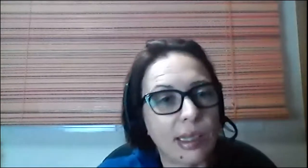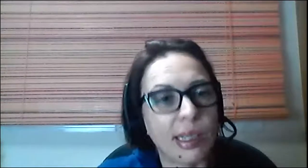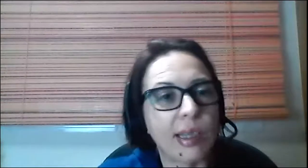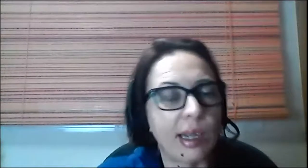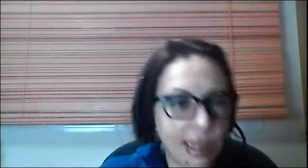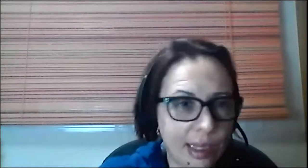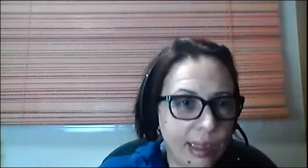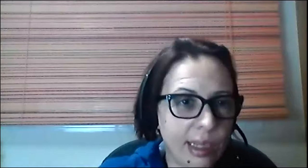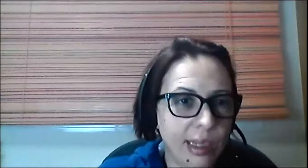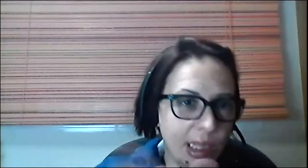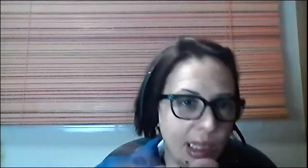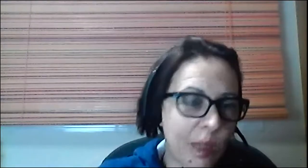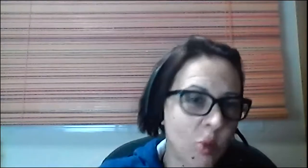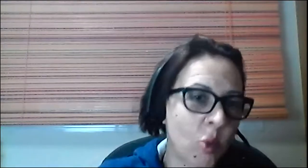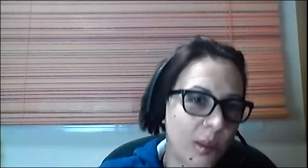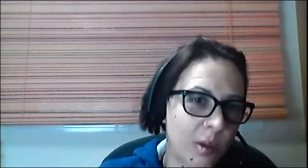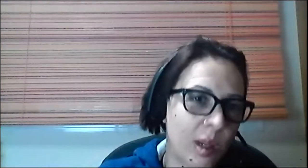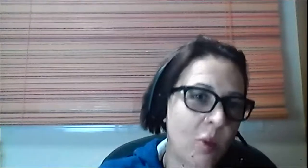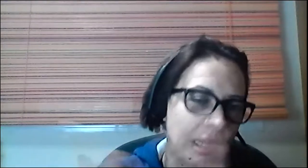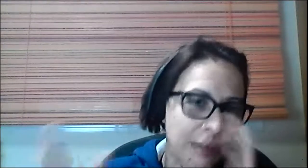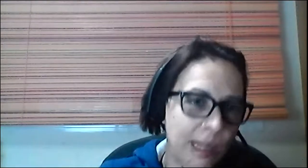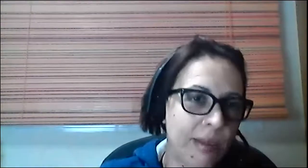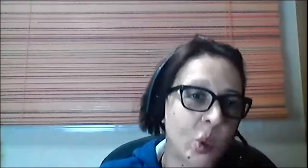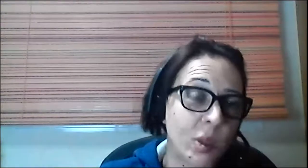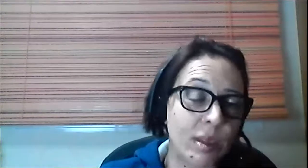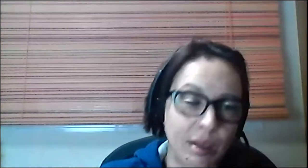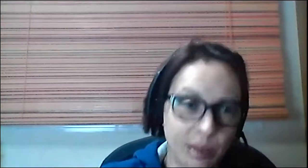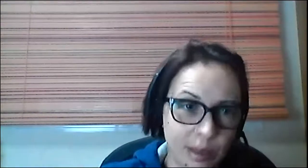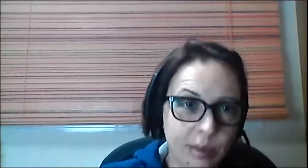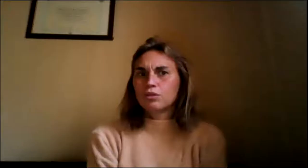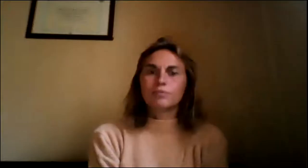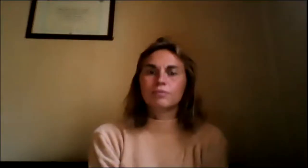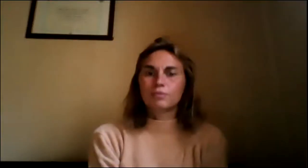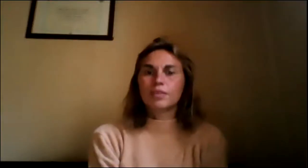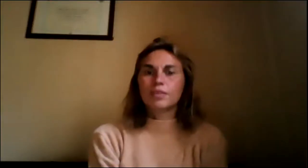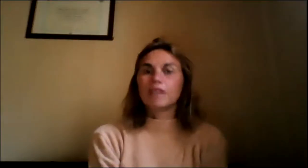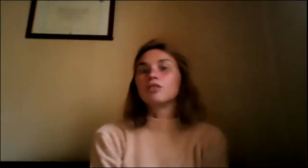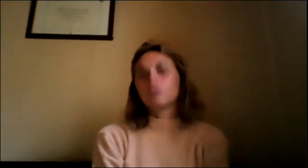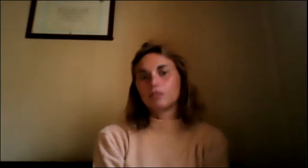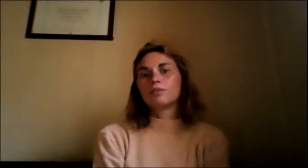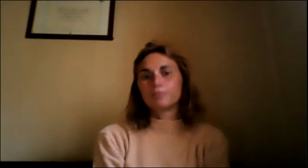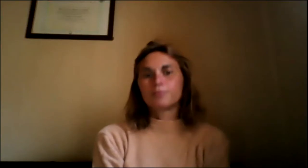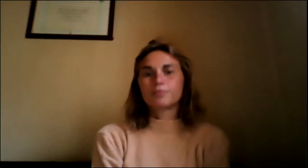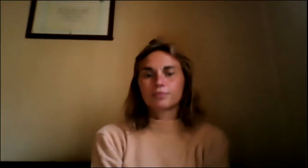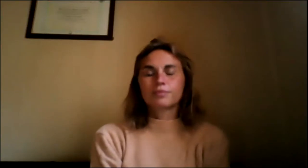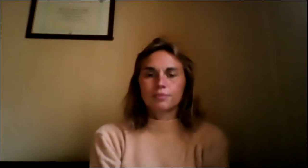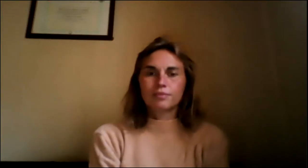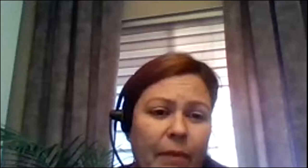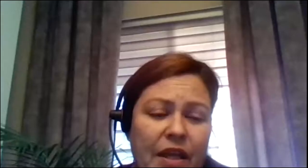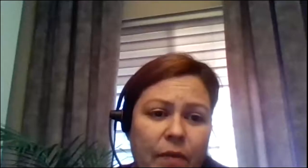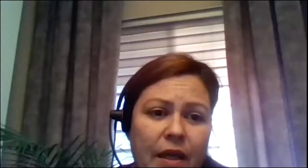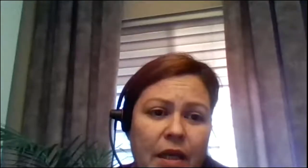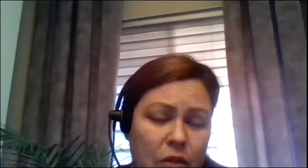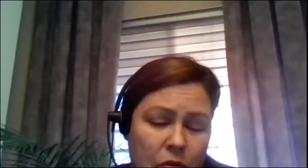de ir, o sea, dejar de ir a la actividad ocupacional o a la actividad del centro de día. Uh-huh. ¿Vale? Y como